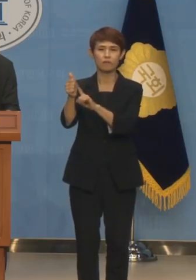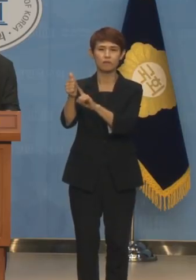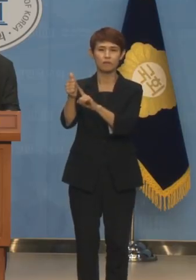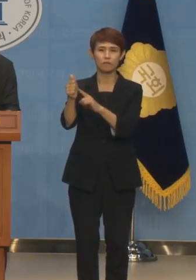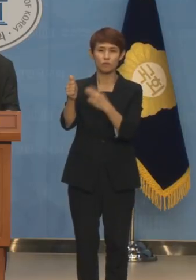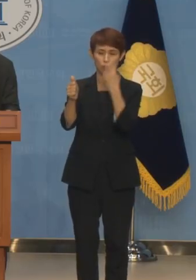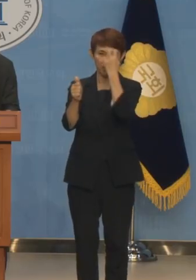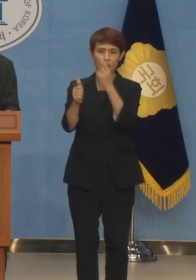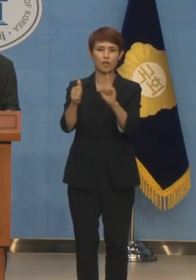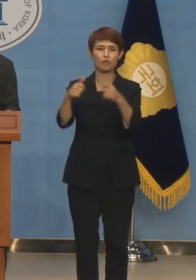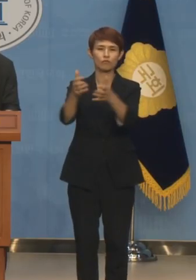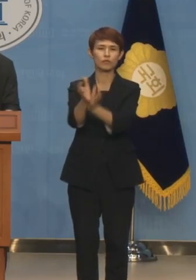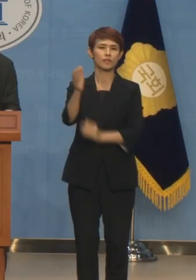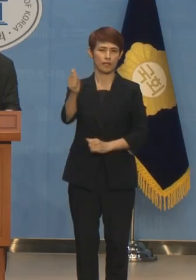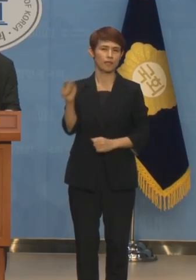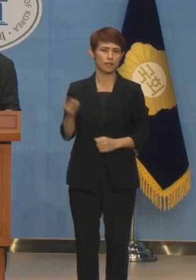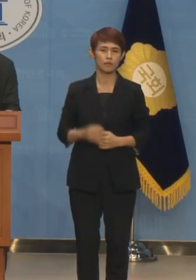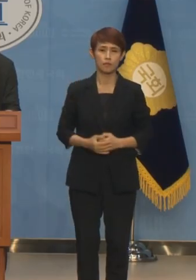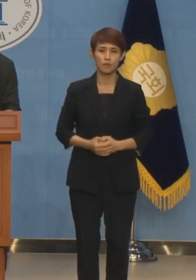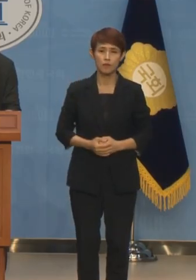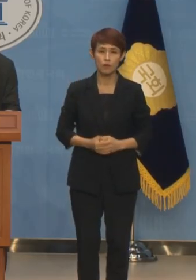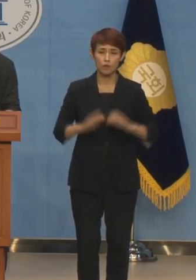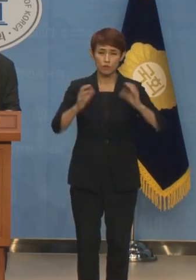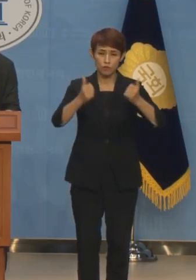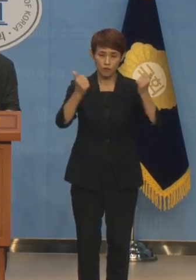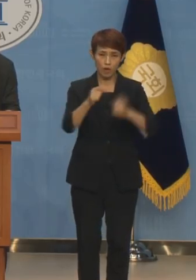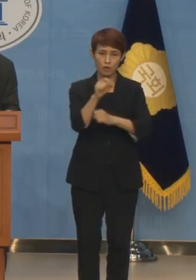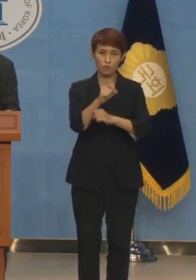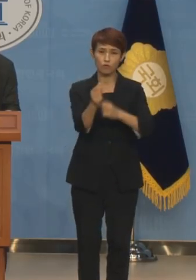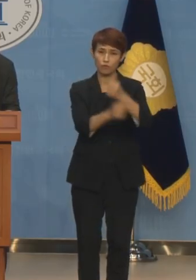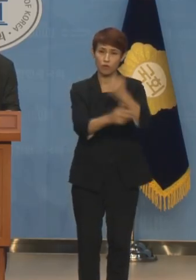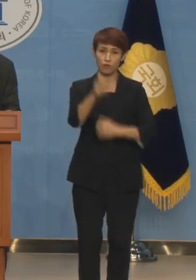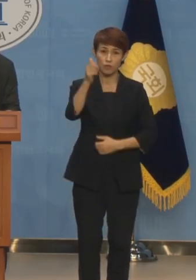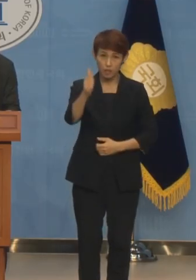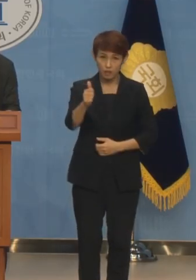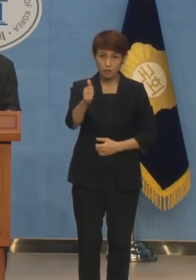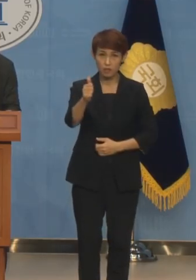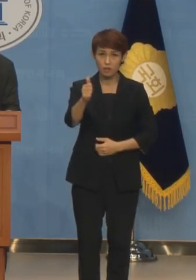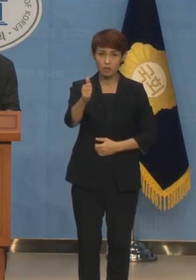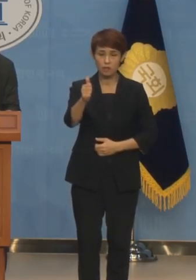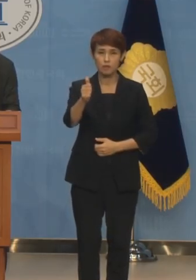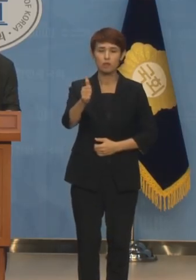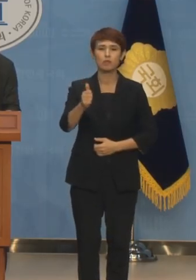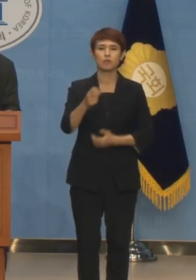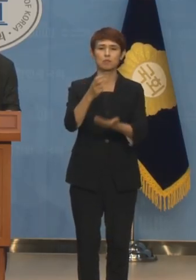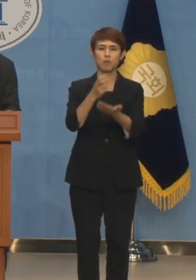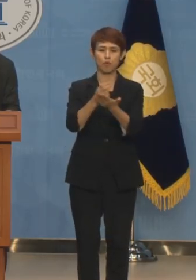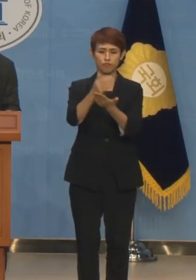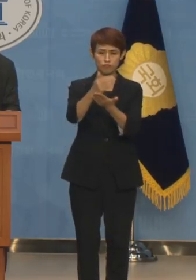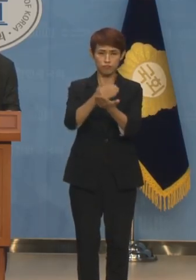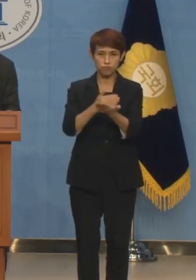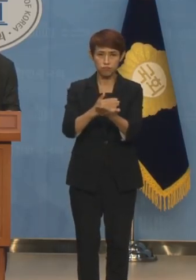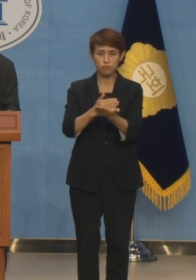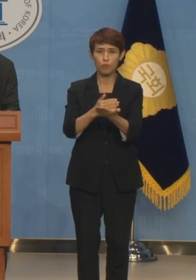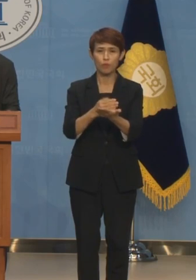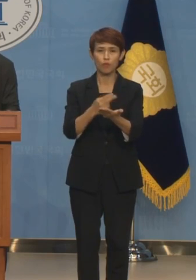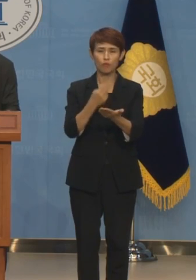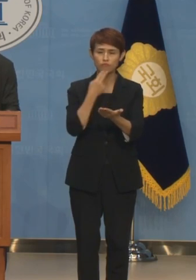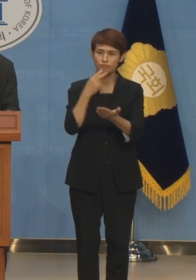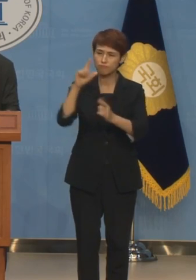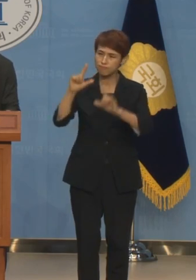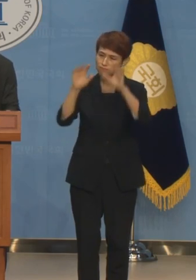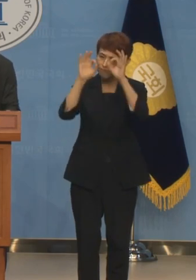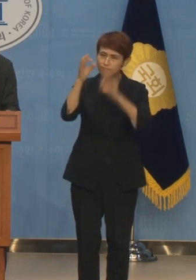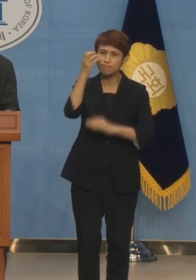조사 1국장입니다. 국회 행정안전위원장이 직접 법적 근거도 없는 이 기이한